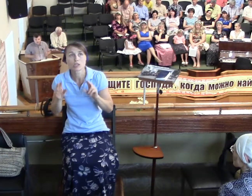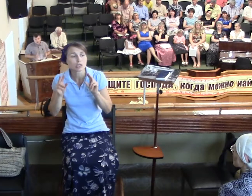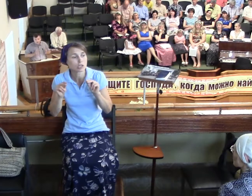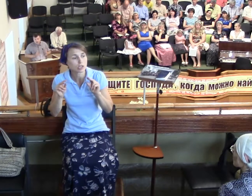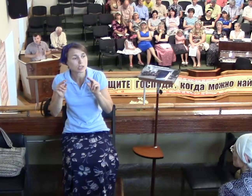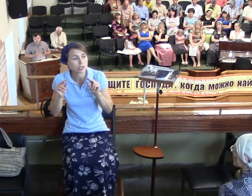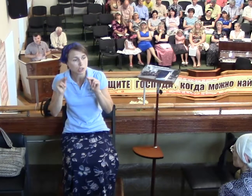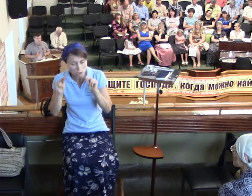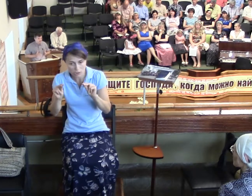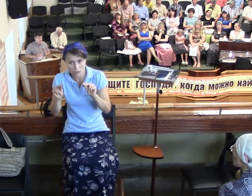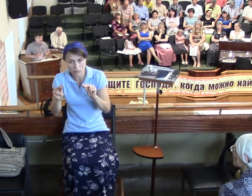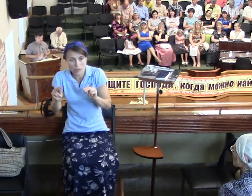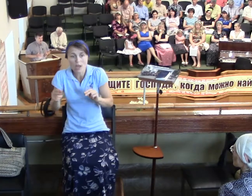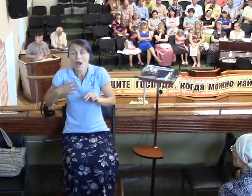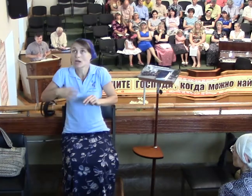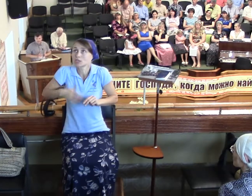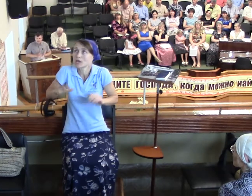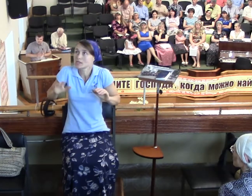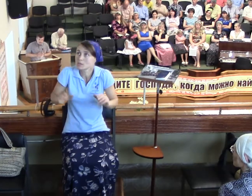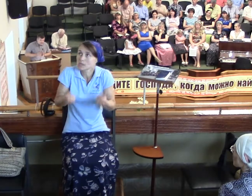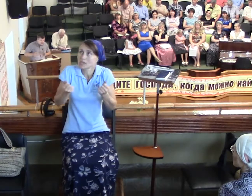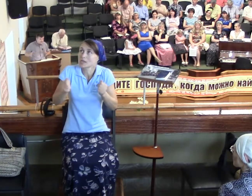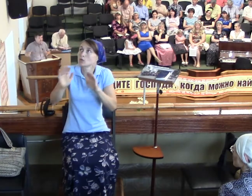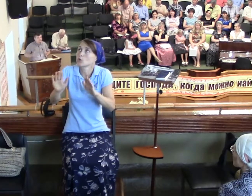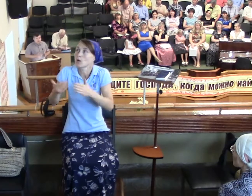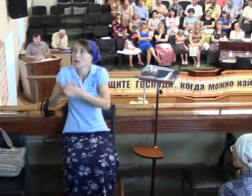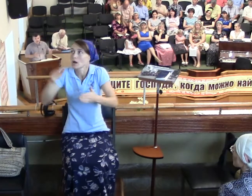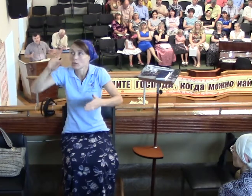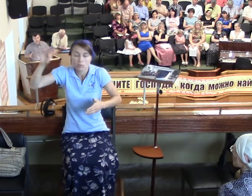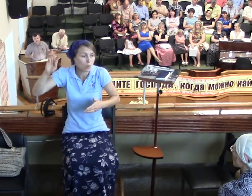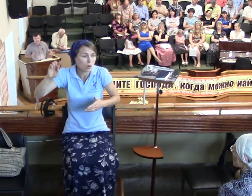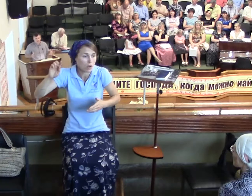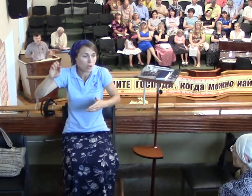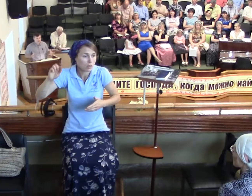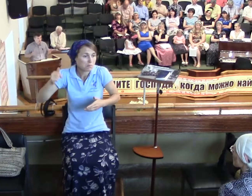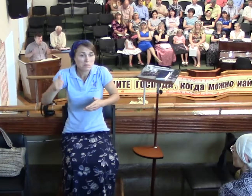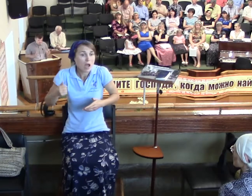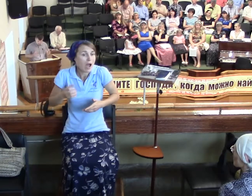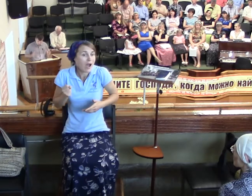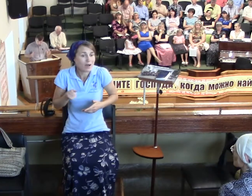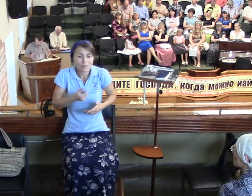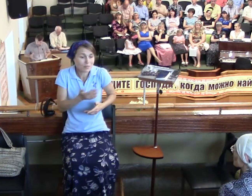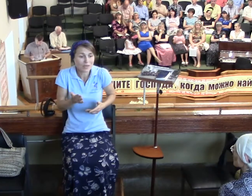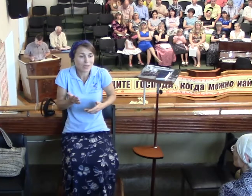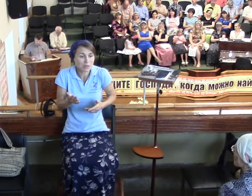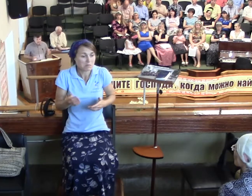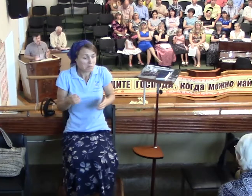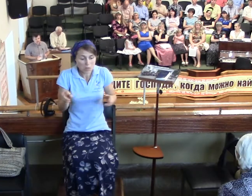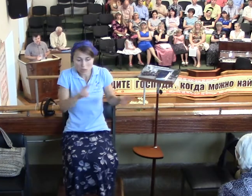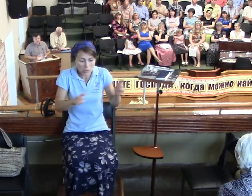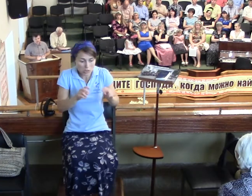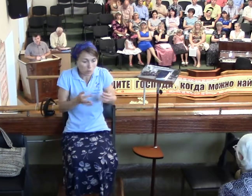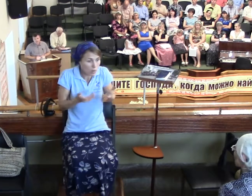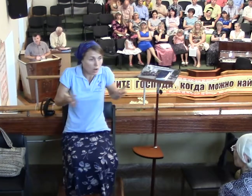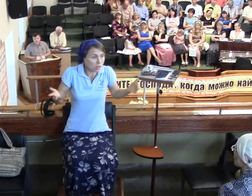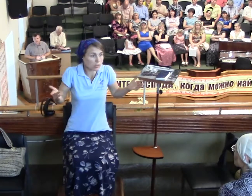так тяжело людям ждать спасения от Господа. Мы прибегаем к разным источникам в поисках спасения. Но так тяжело действительно сказать,